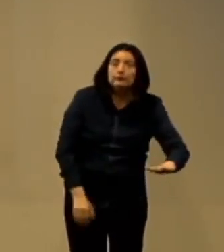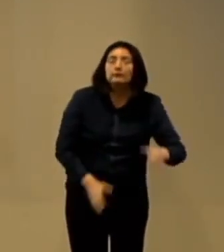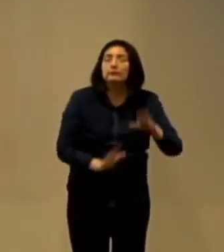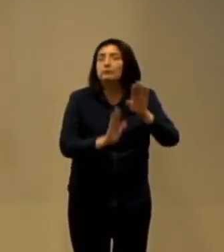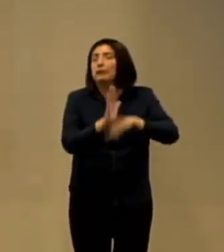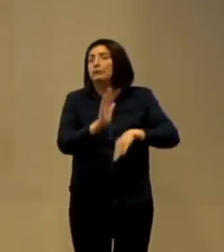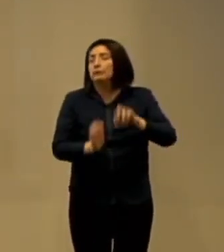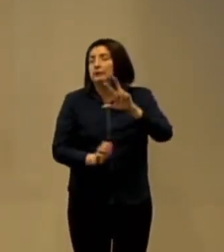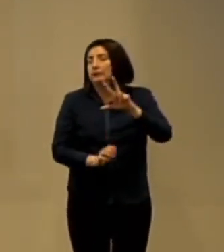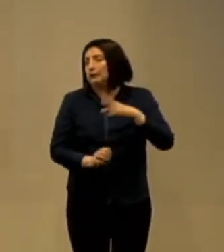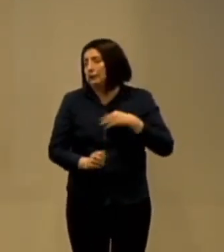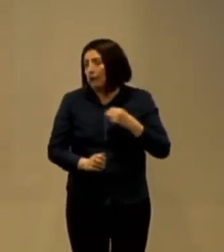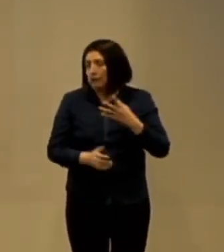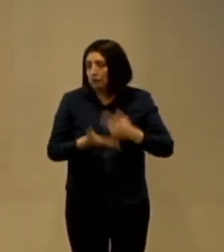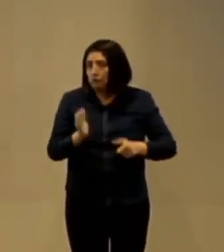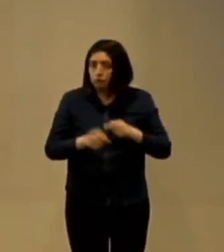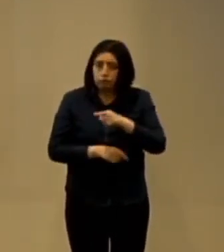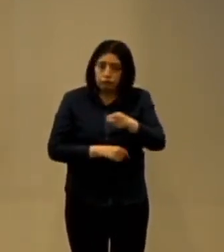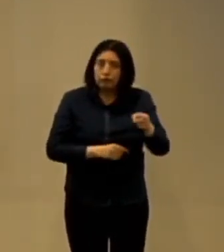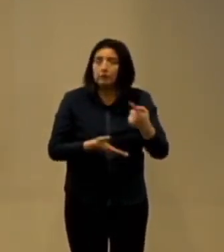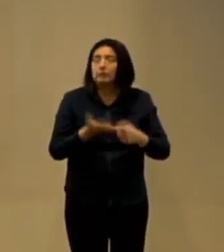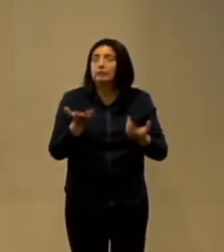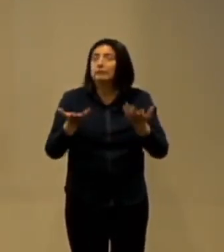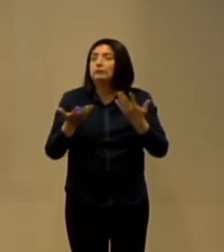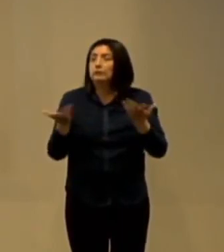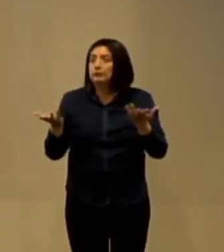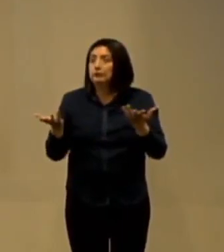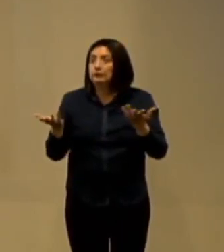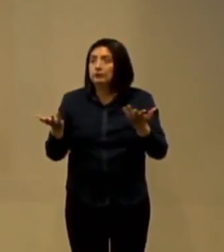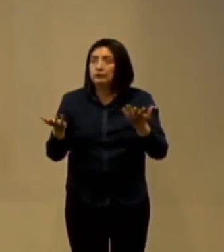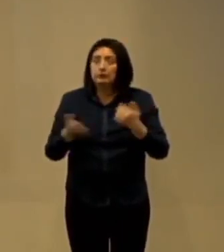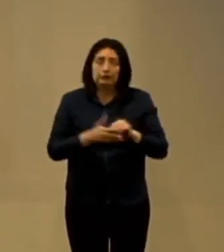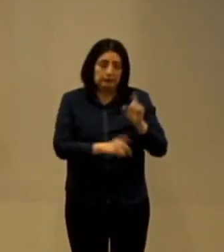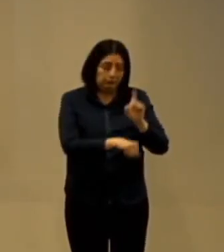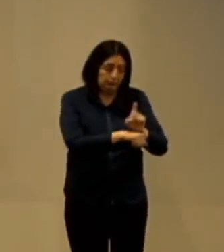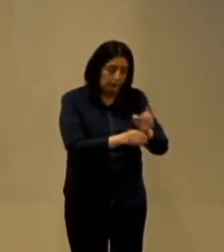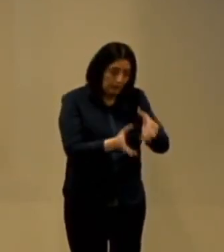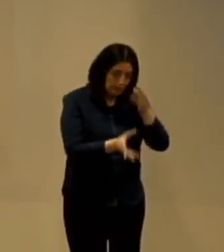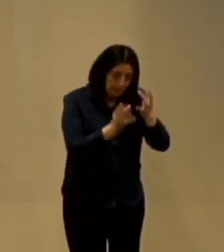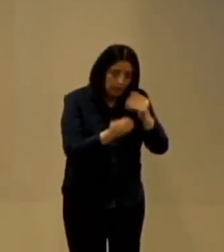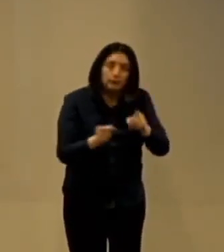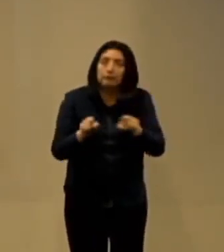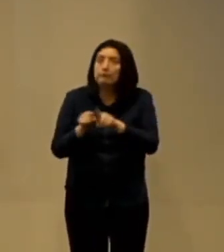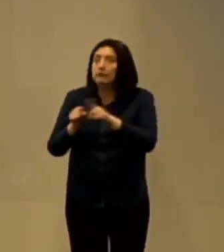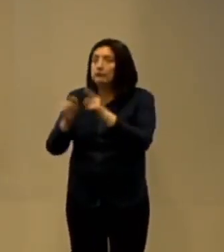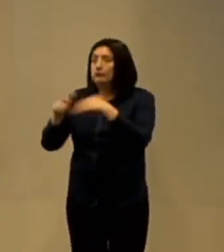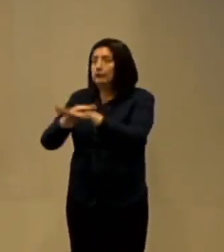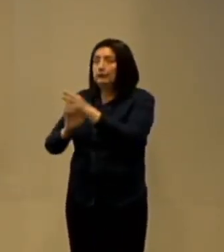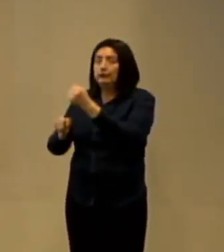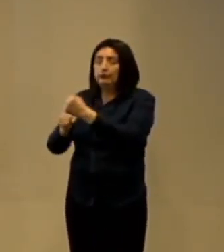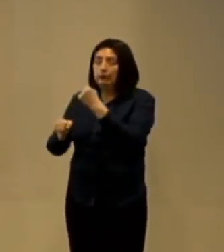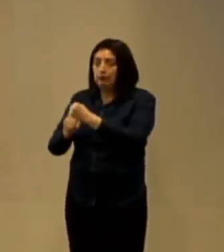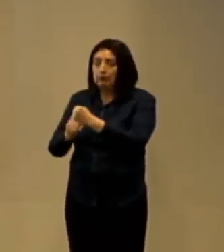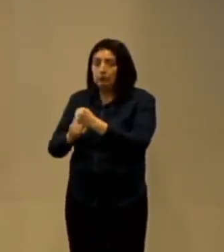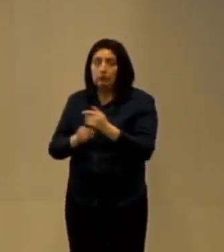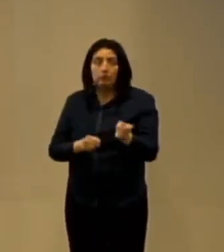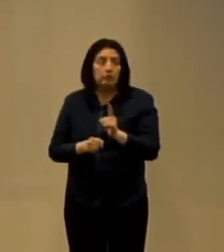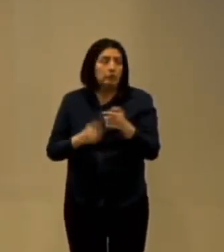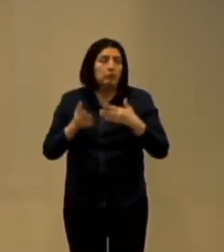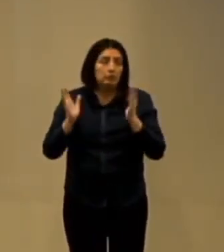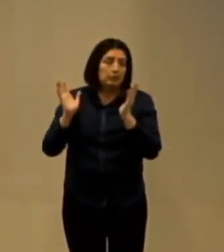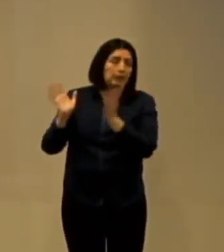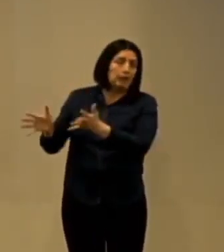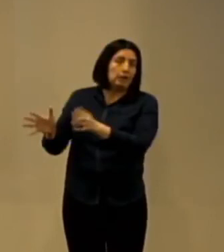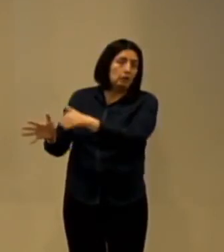30 años, que son los que están en edad formativa y de trabajo. No vamos a abandonar a las